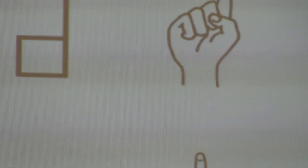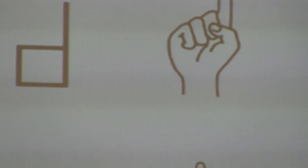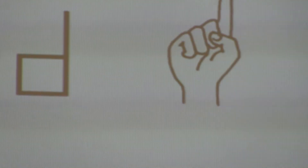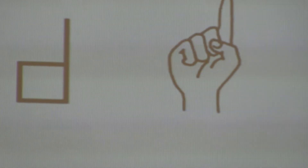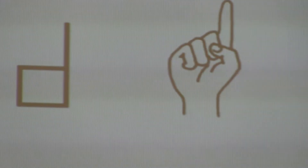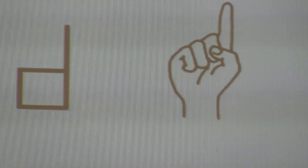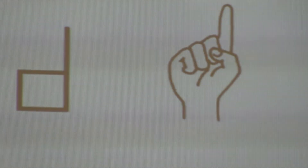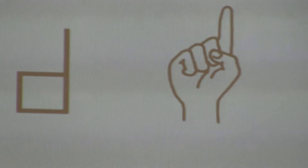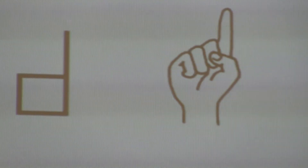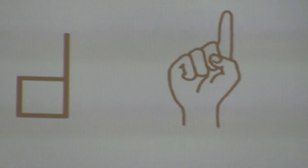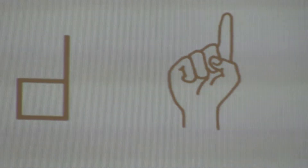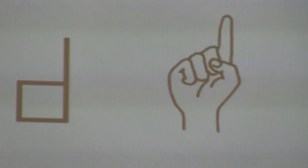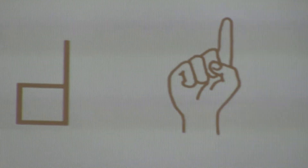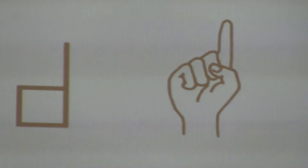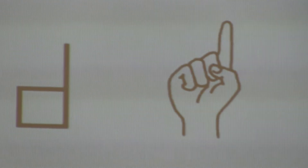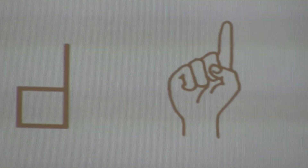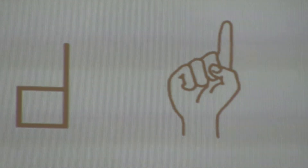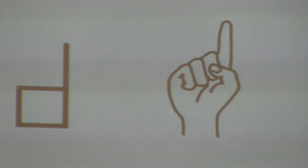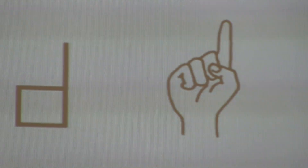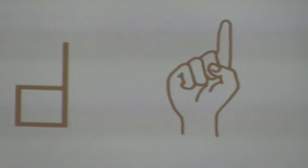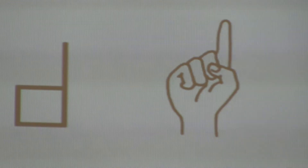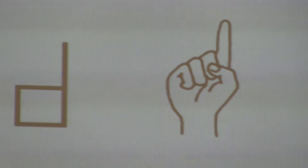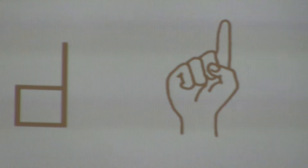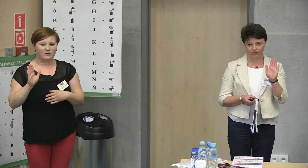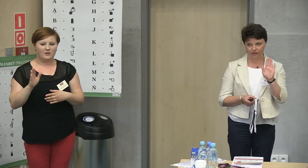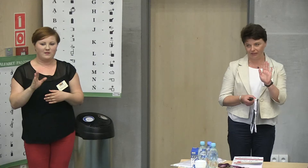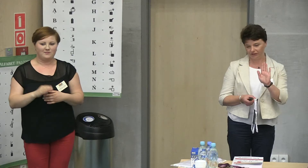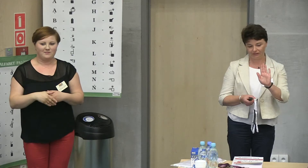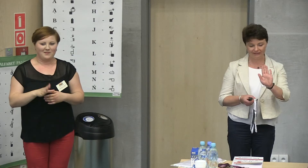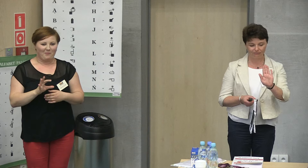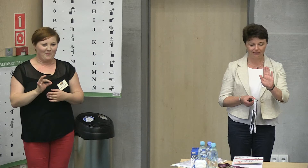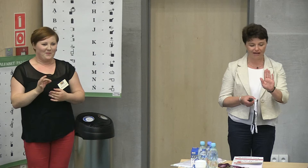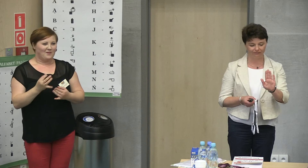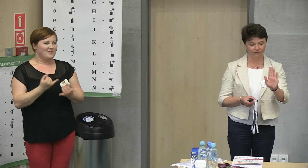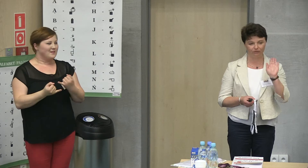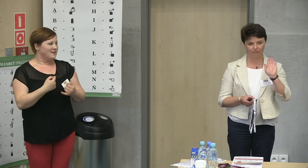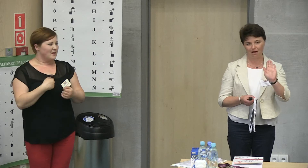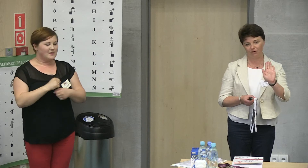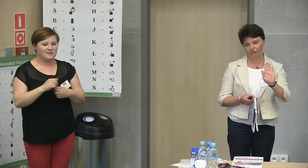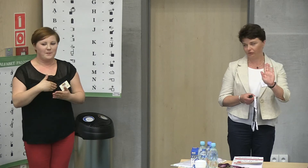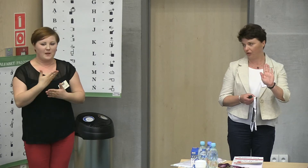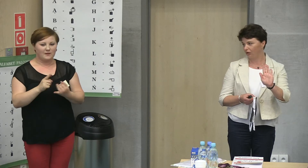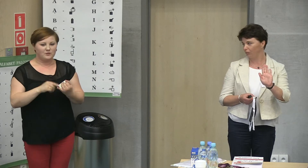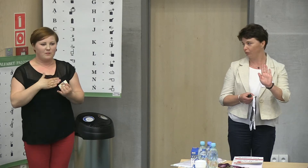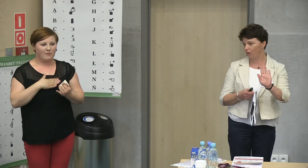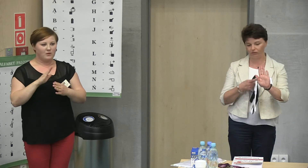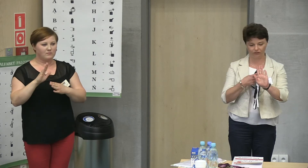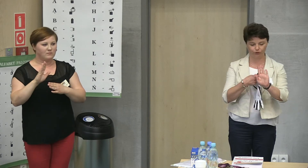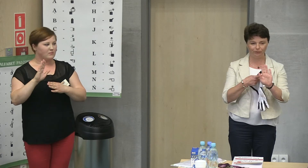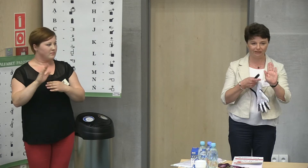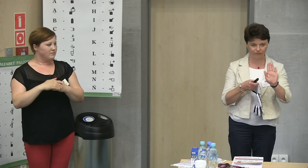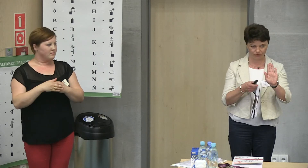książka, czyli z podstawami say-writingu. Jeżeli jestem nadawcą i mam odwróconą